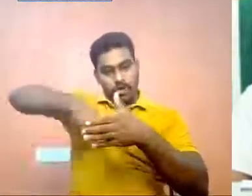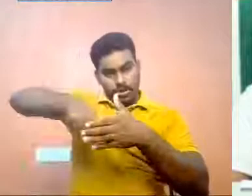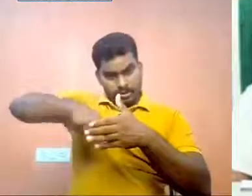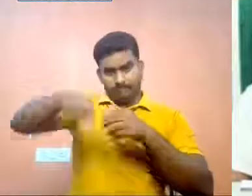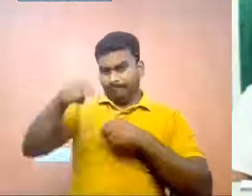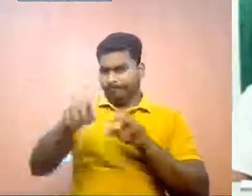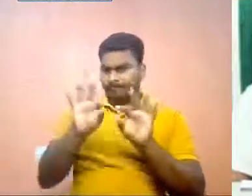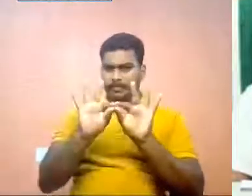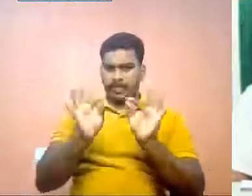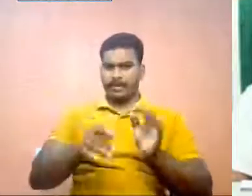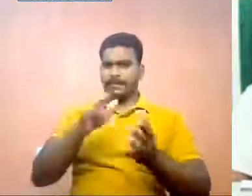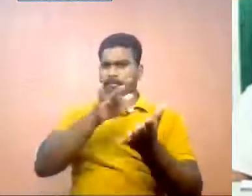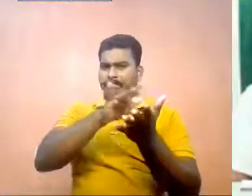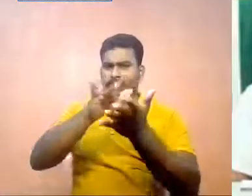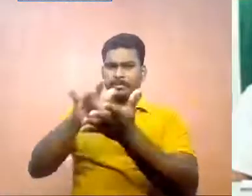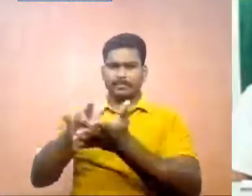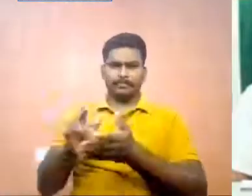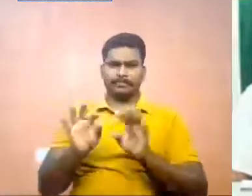തയ്യാറാക്കിയിട്ടുണ്ട്.